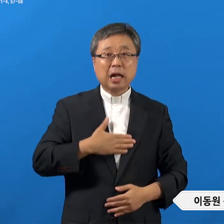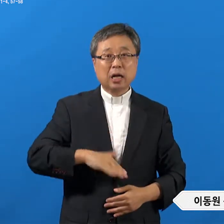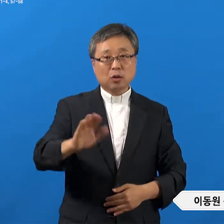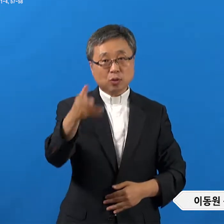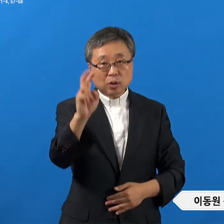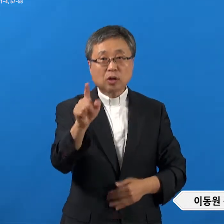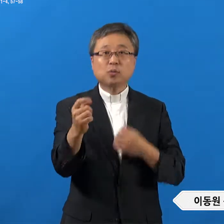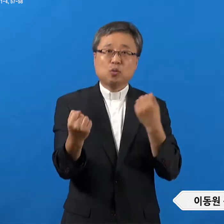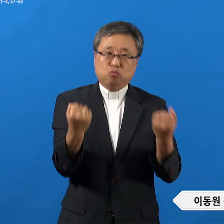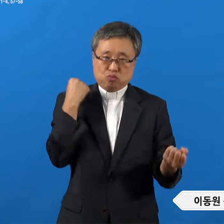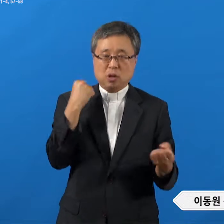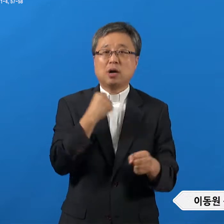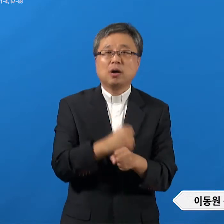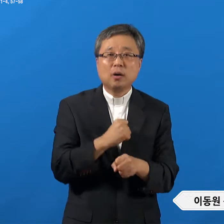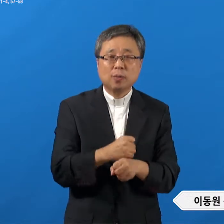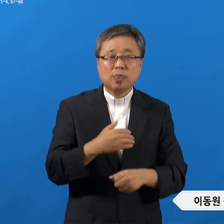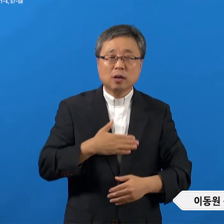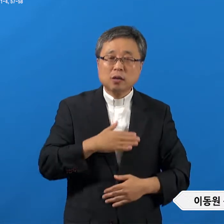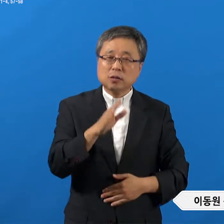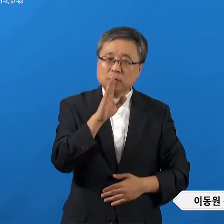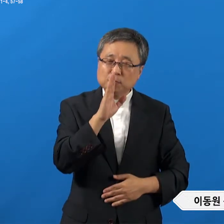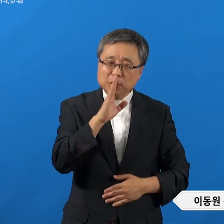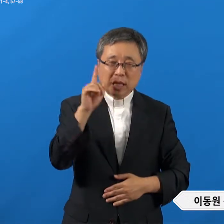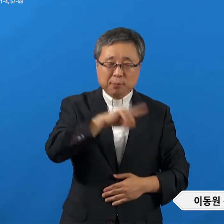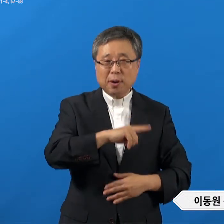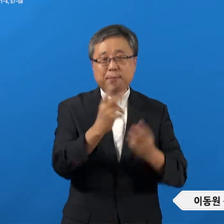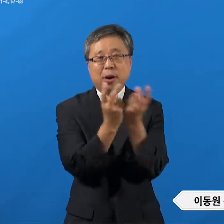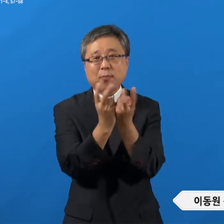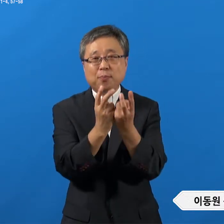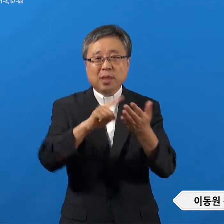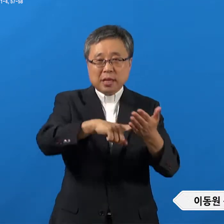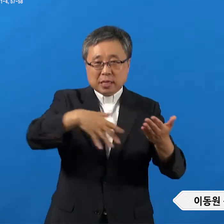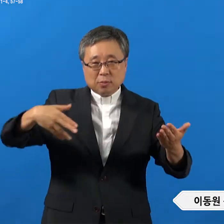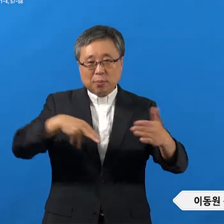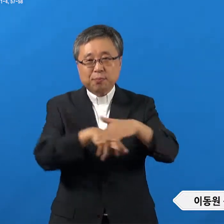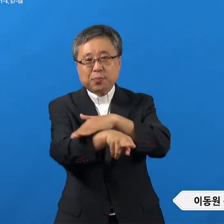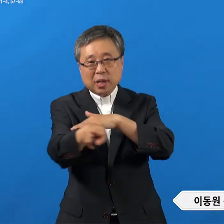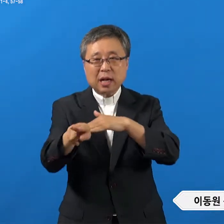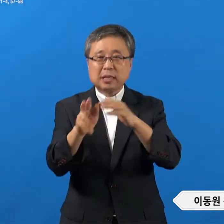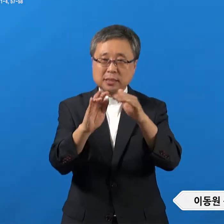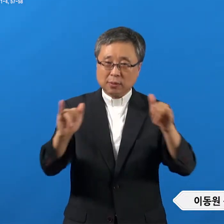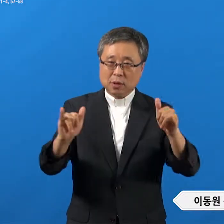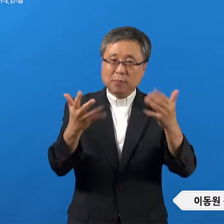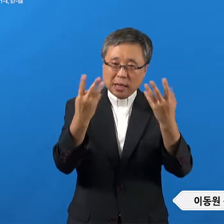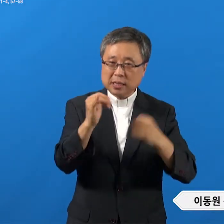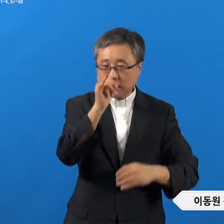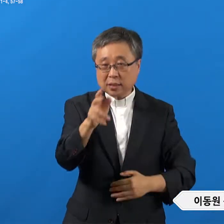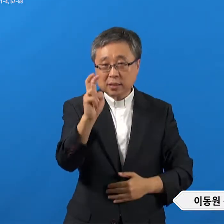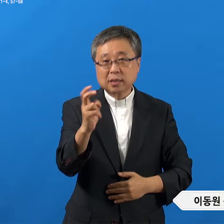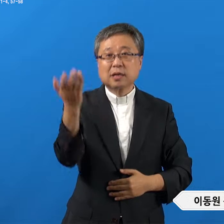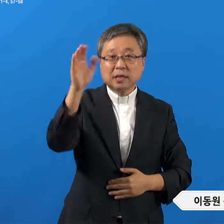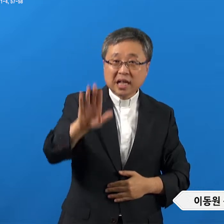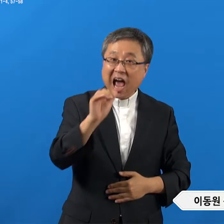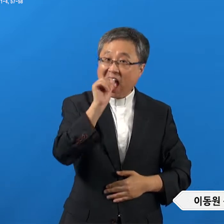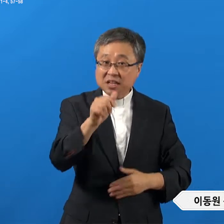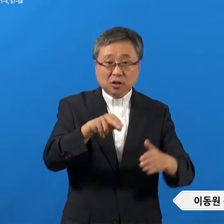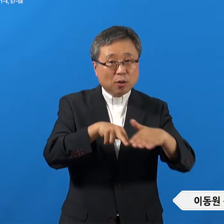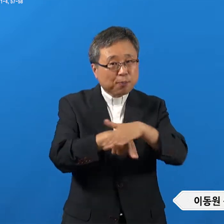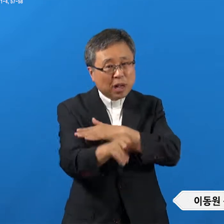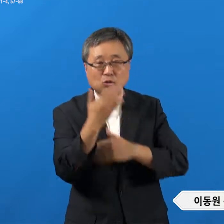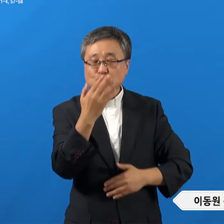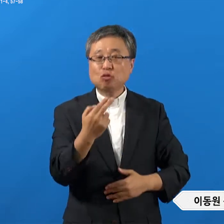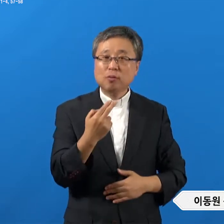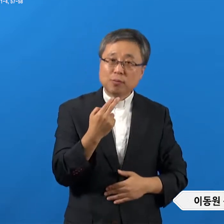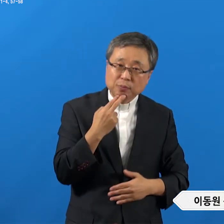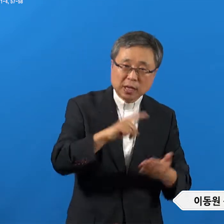것입니다. 그럼에도 불구하고 교묘한 방법으로 세금을 피해가는 사람들은 상당히 있을 것입니다. 그러나 결코 피할 수 없는